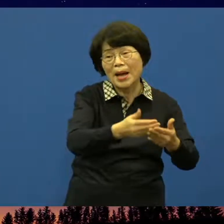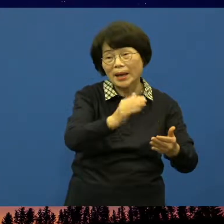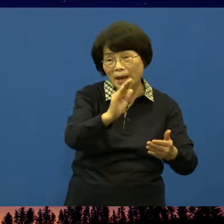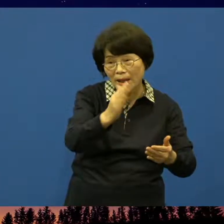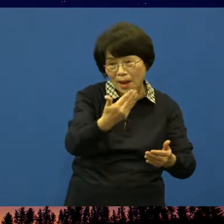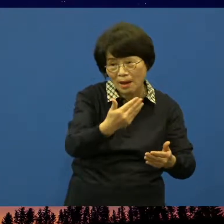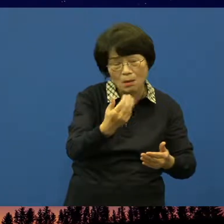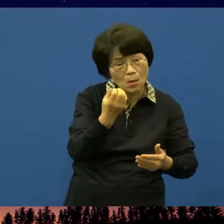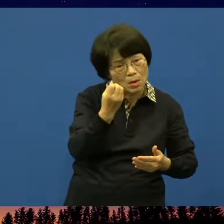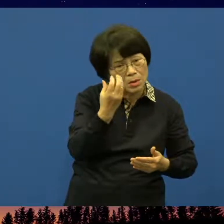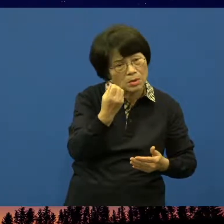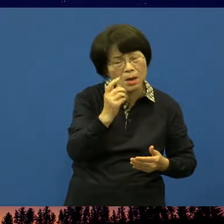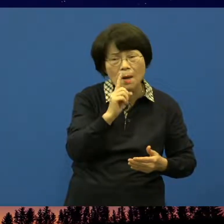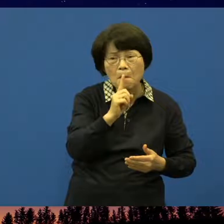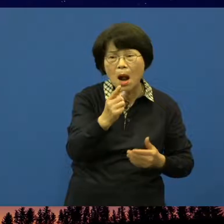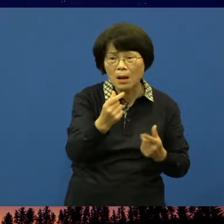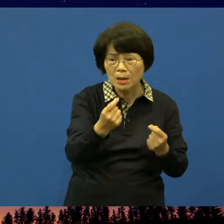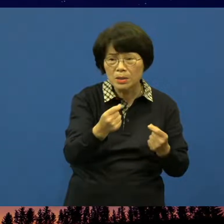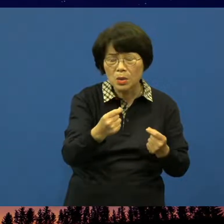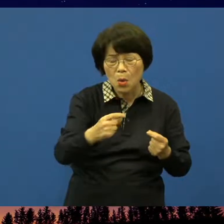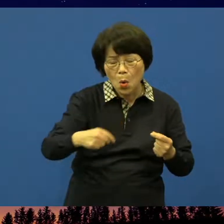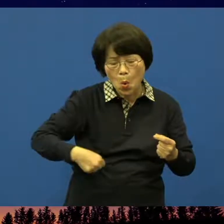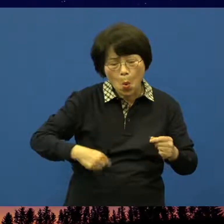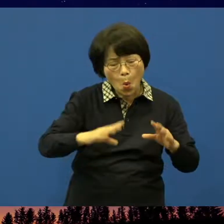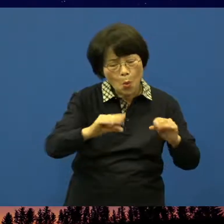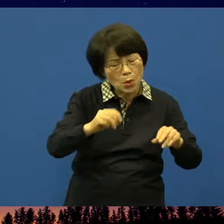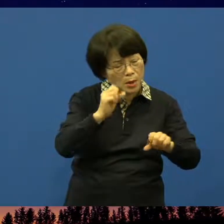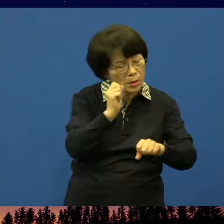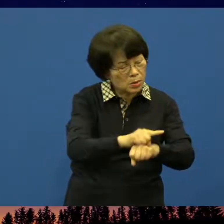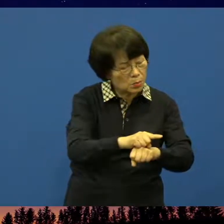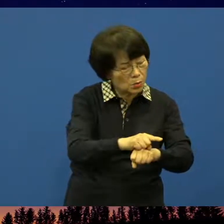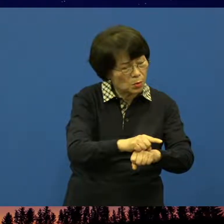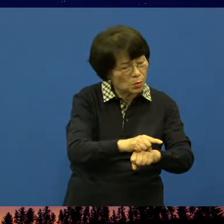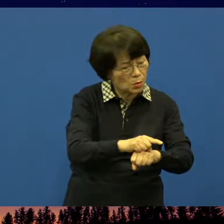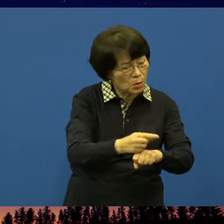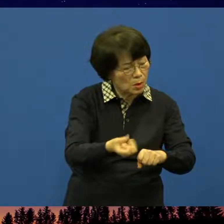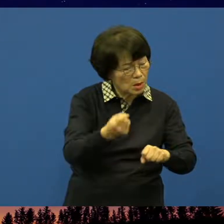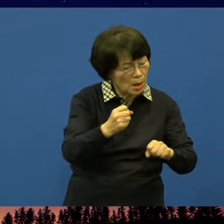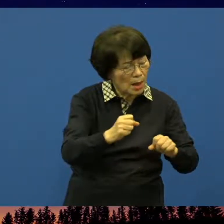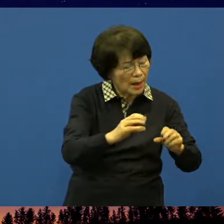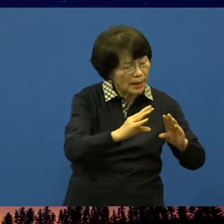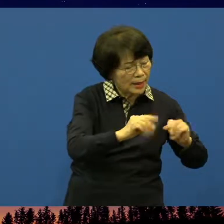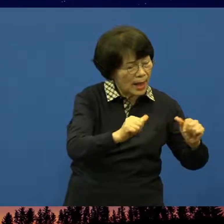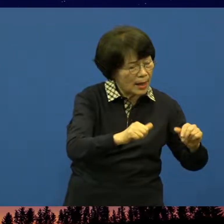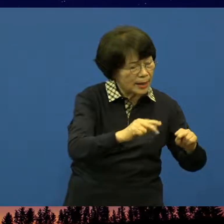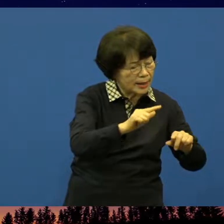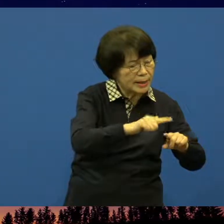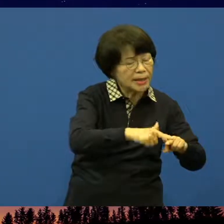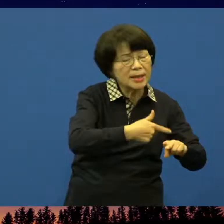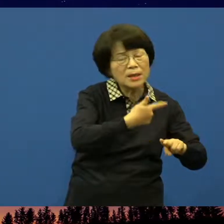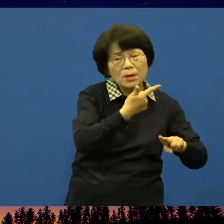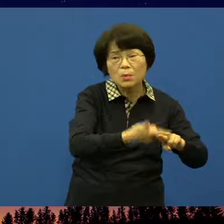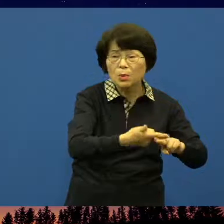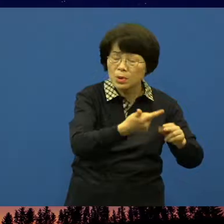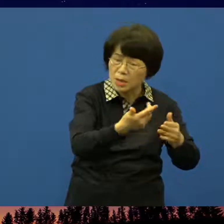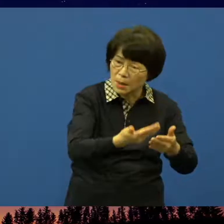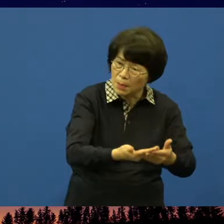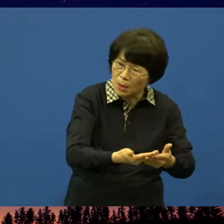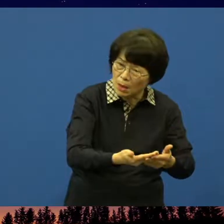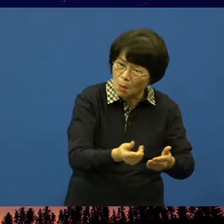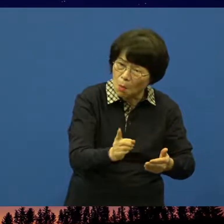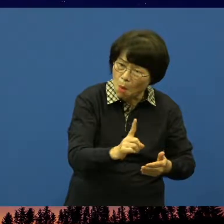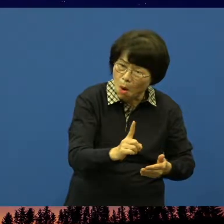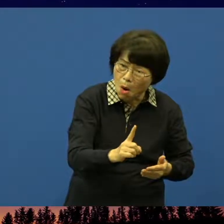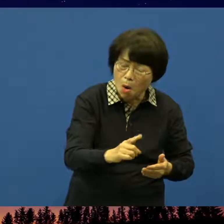얘기예요, 사실은. 온유한 성품을 가졌는데 땅을 기업으로 차지합니까? 싸워야지. 누가 부자예요,